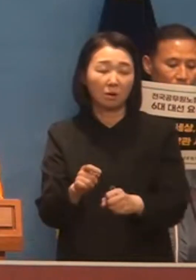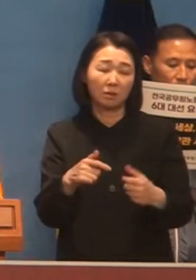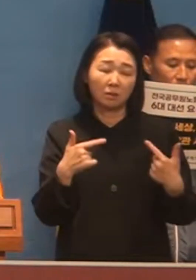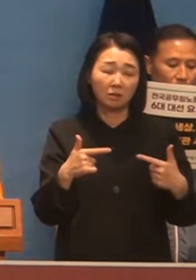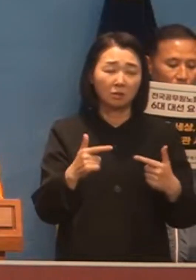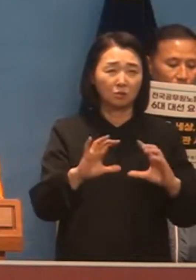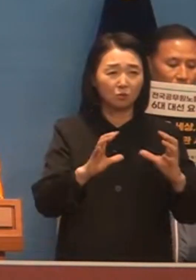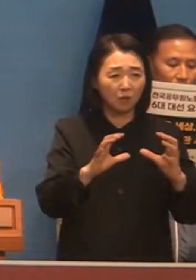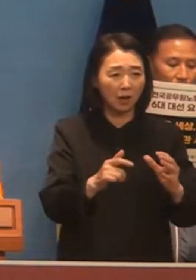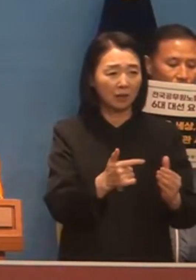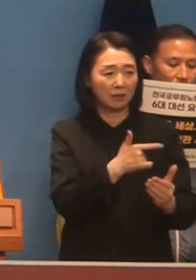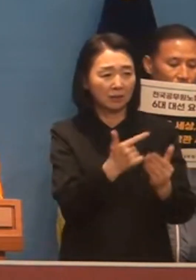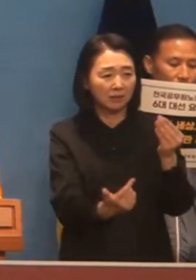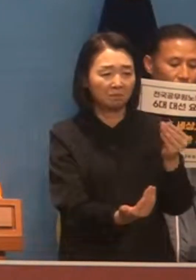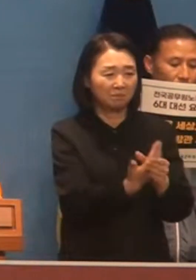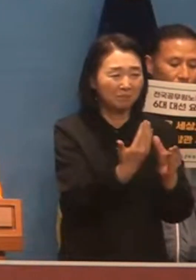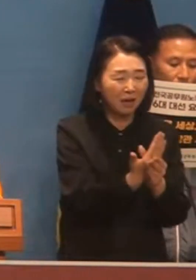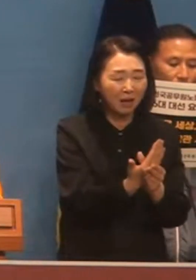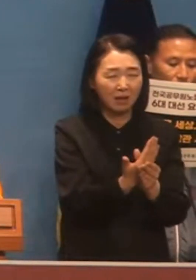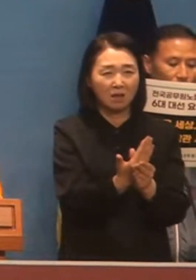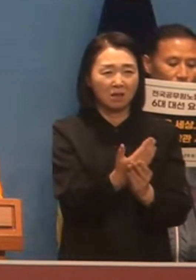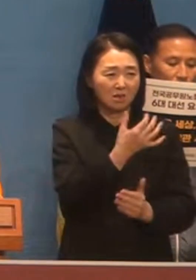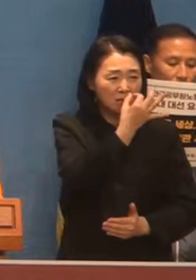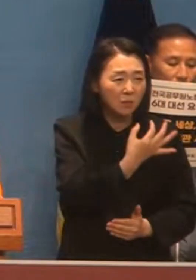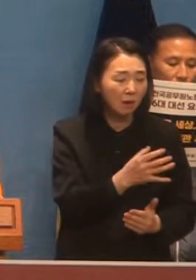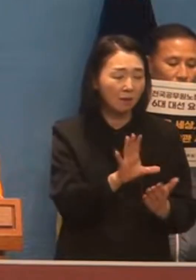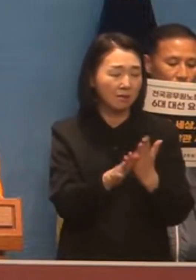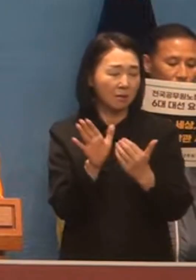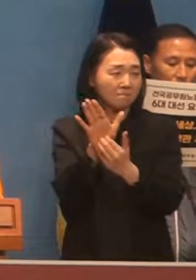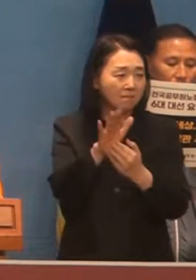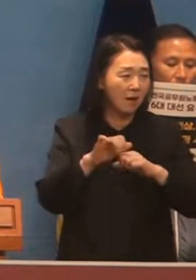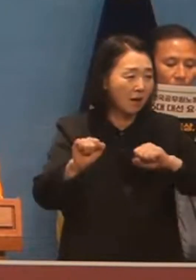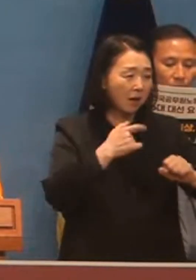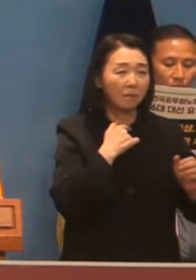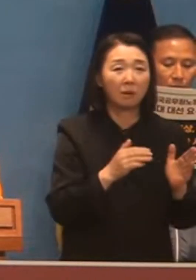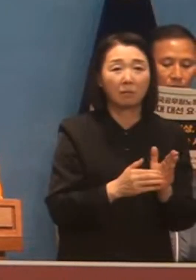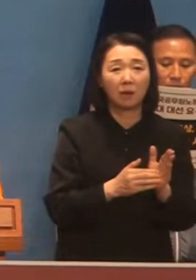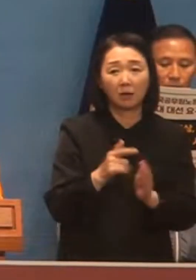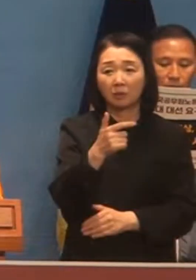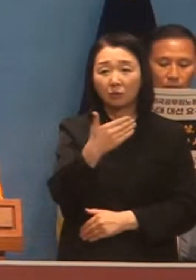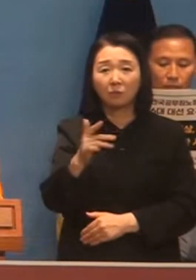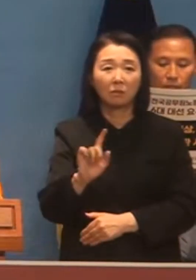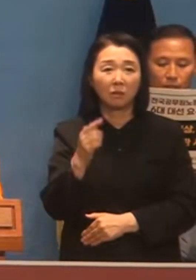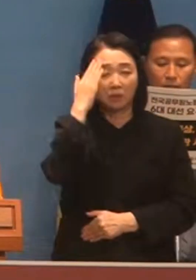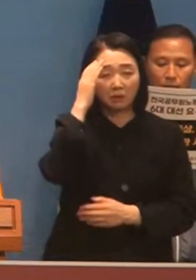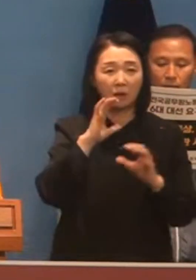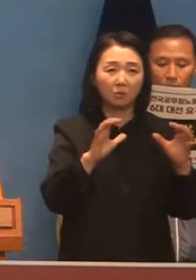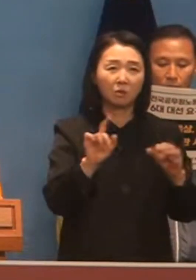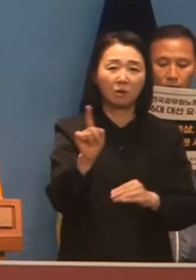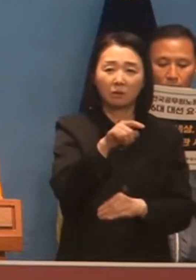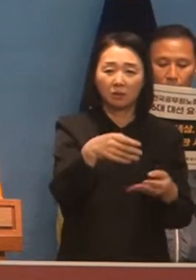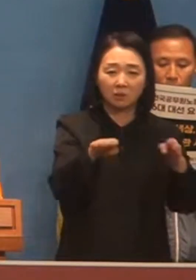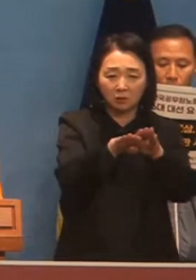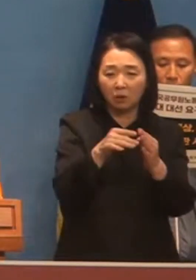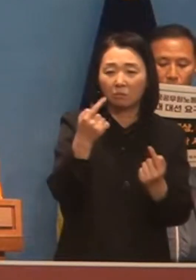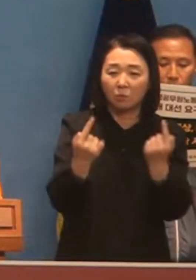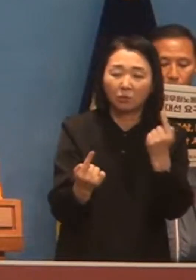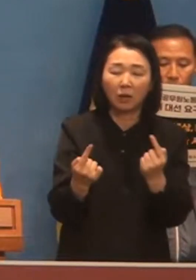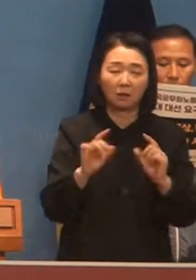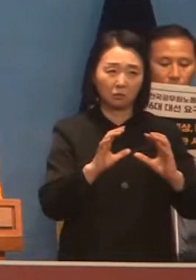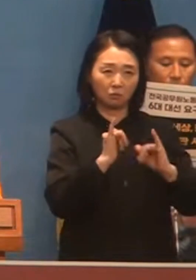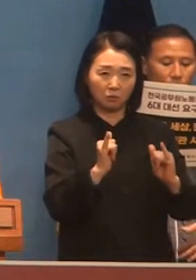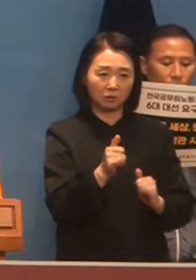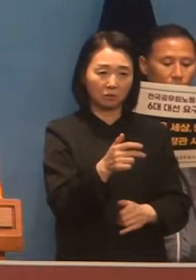대응 참사와 재난의 최전선에서 고군분투를 해왔다. 이는 소방이야말로 대한민국 어느 기관보다도